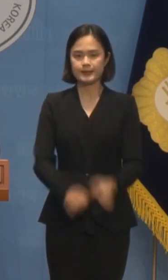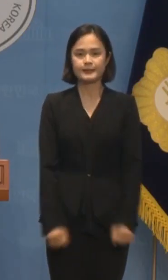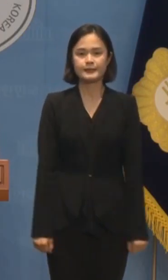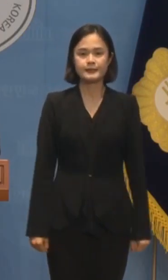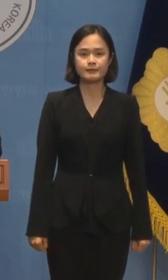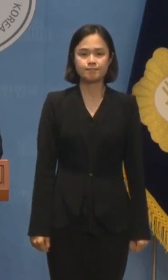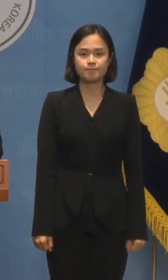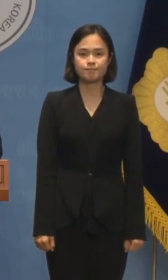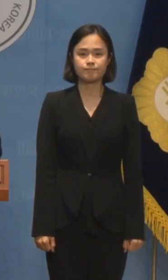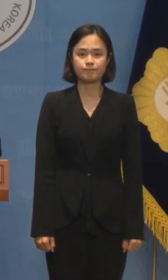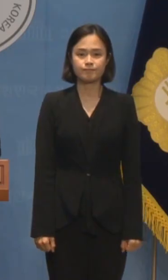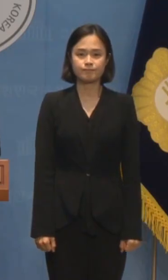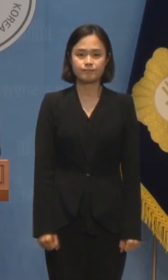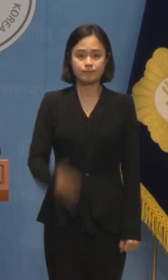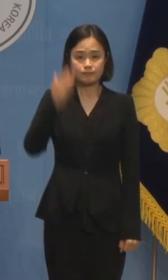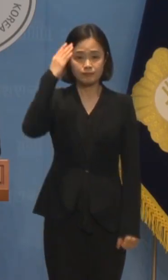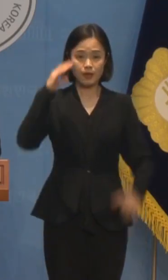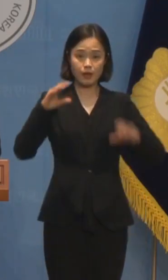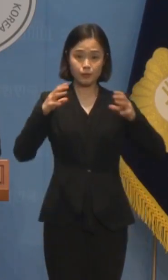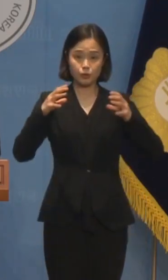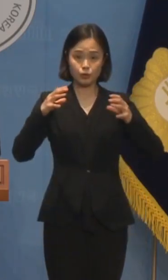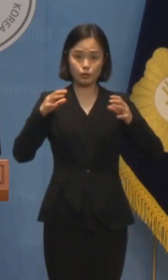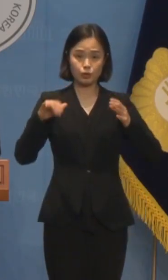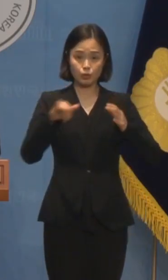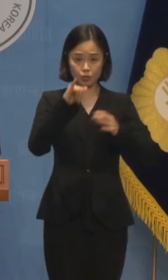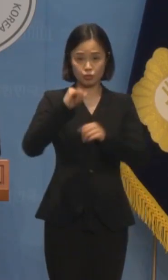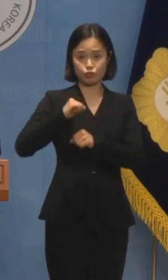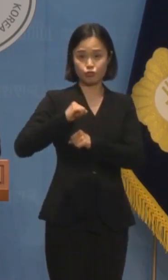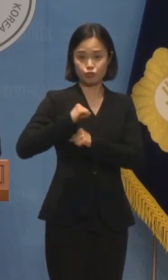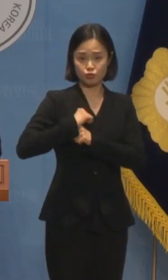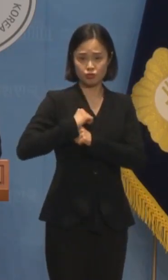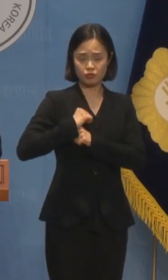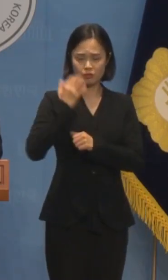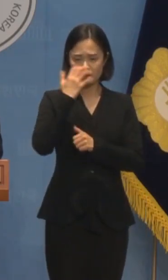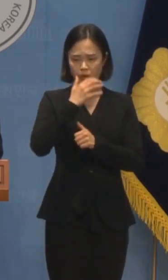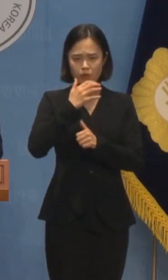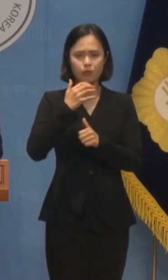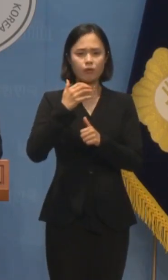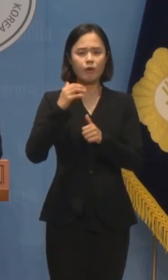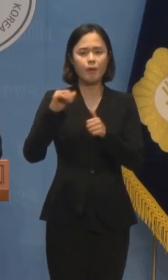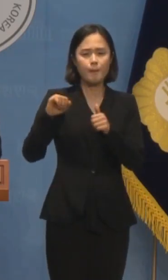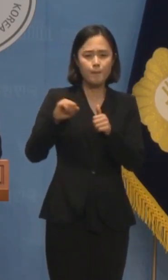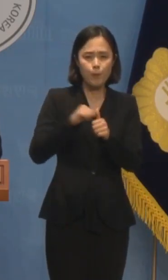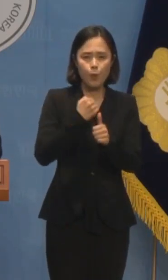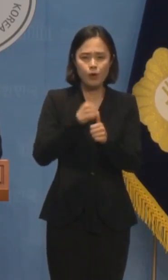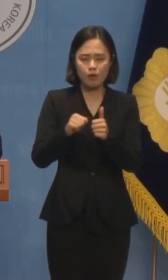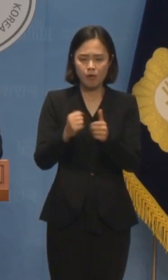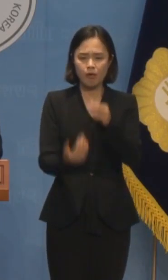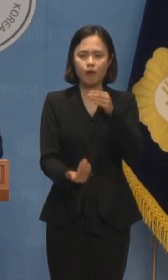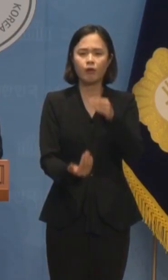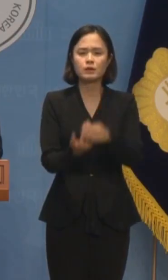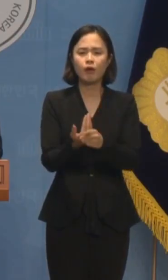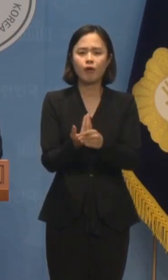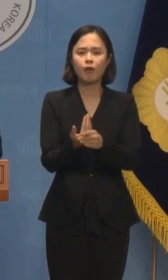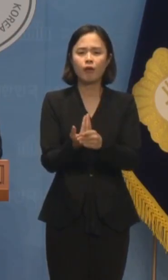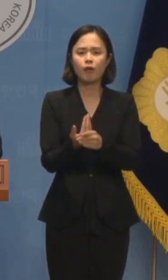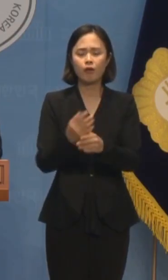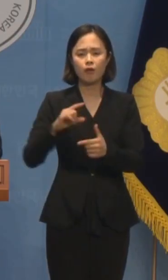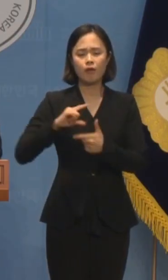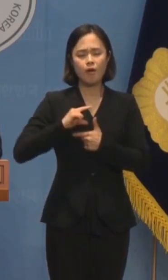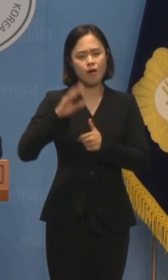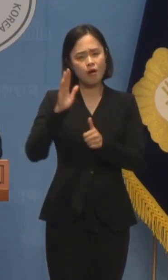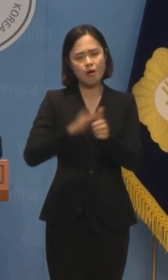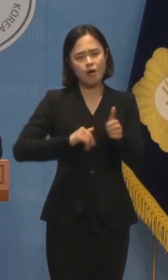대한민국 공군은 성폭력 사건들로 얼마나 더 오명을 더 뒤집어쓰려